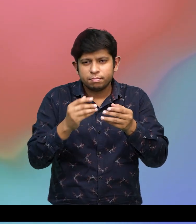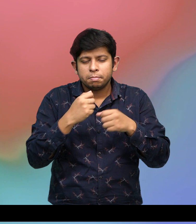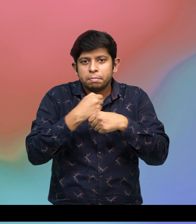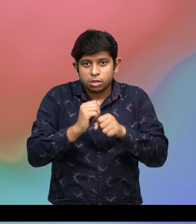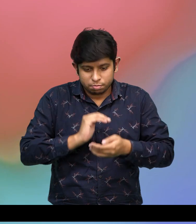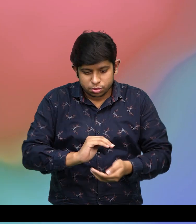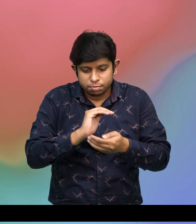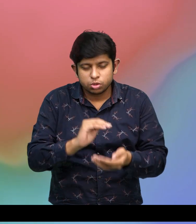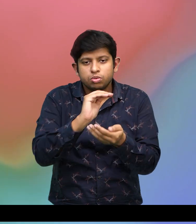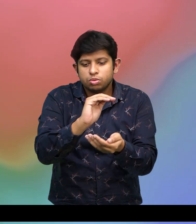పోషణ